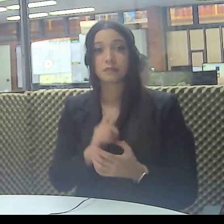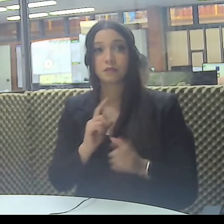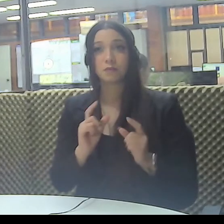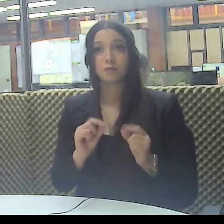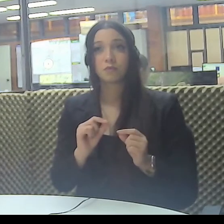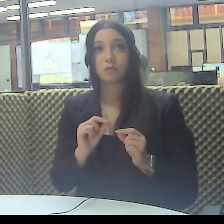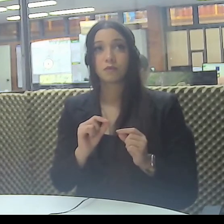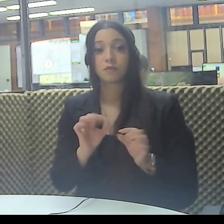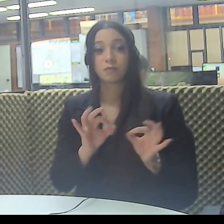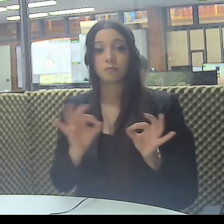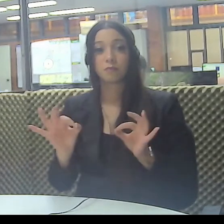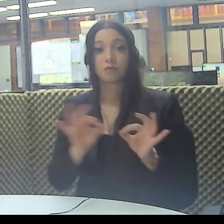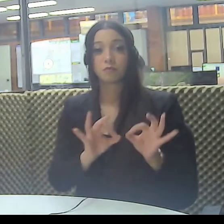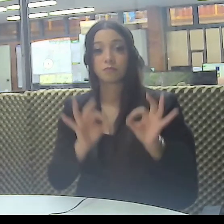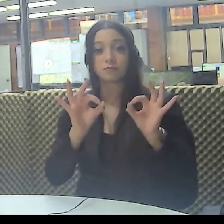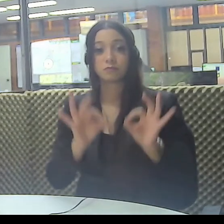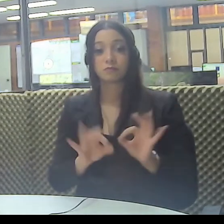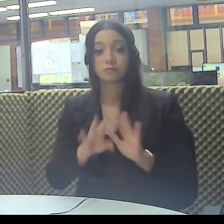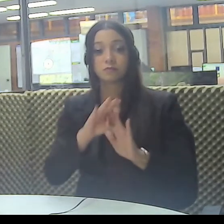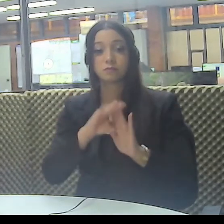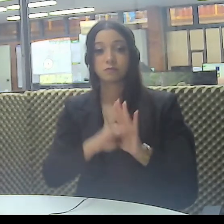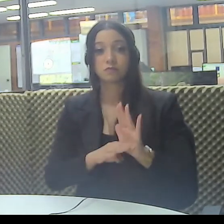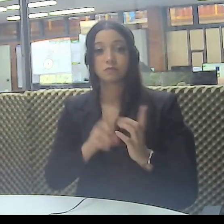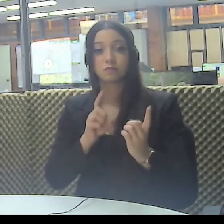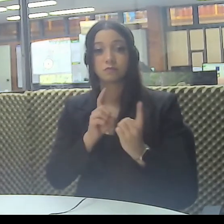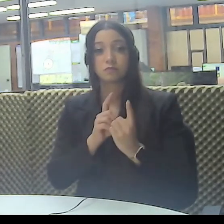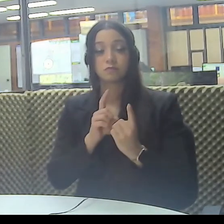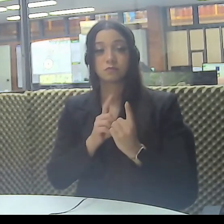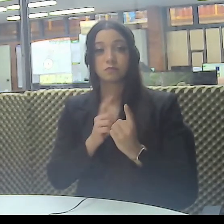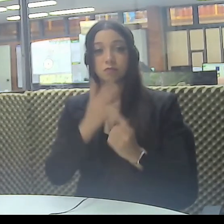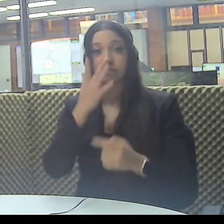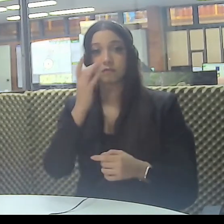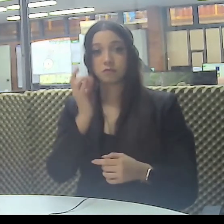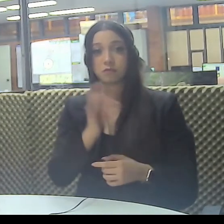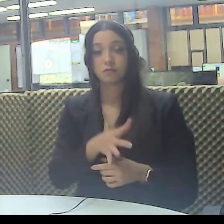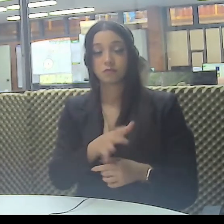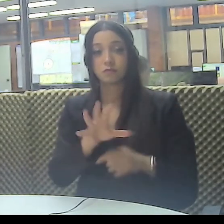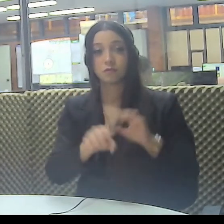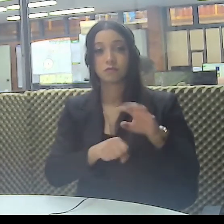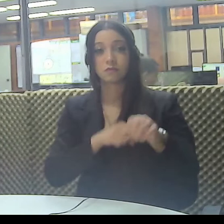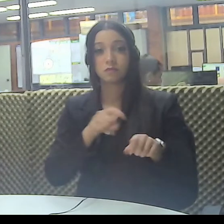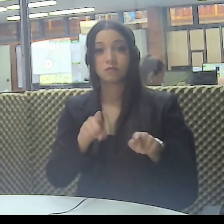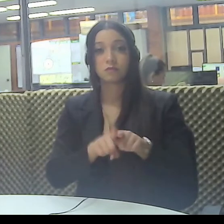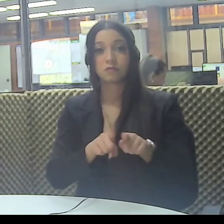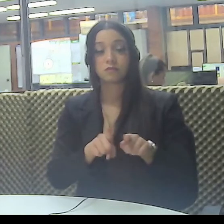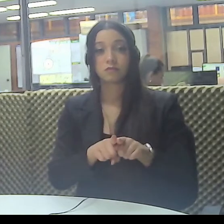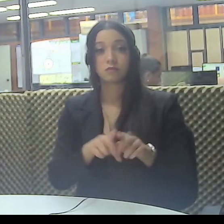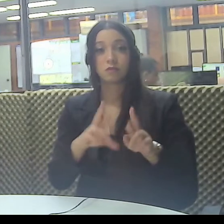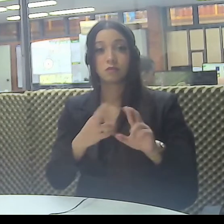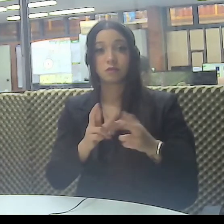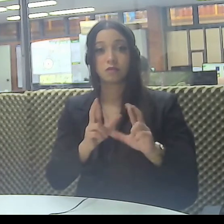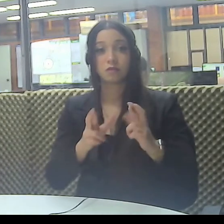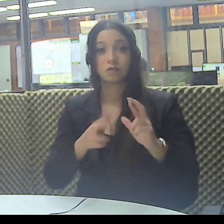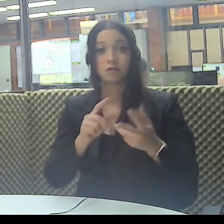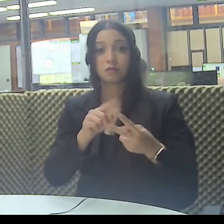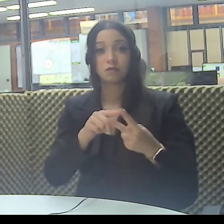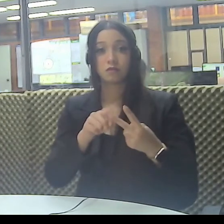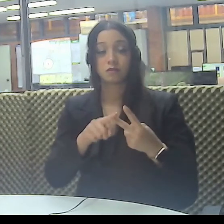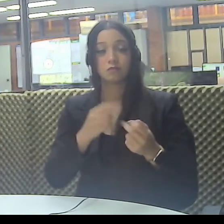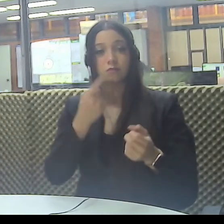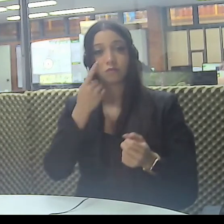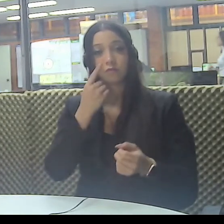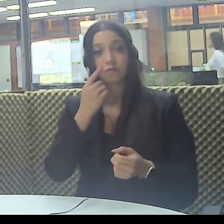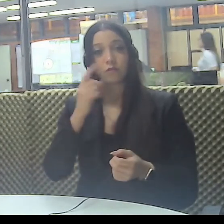vai encontrar a programação completa de atendimento, tanto da coleta de lixo quanto da coleta de recicláveis. Você pode